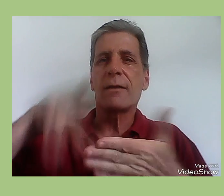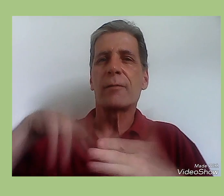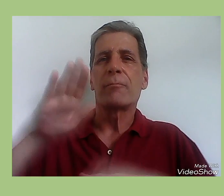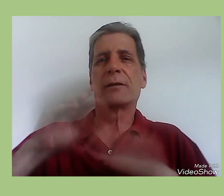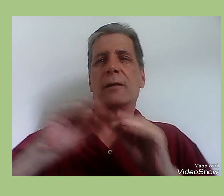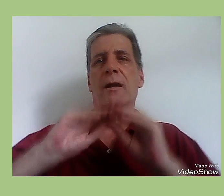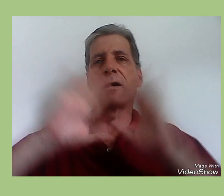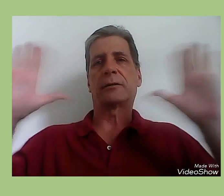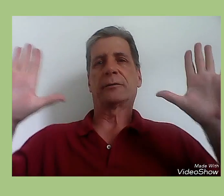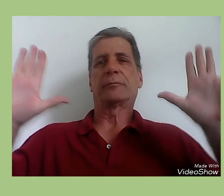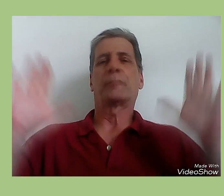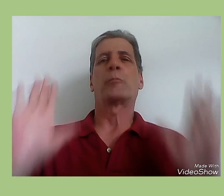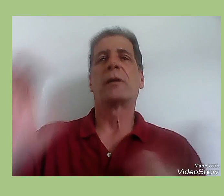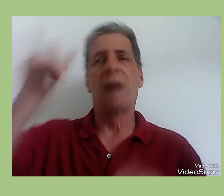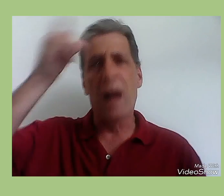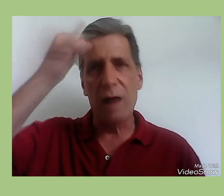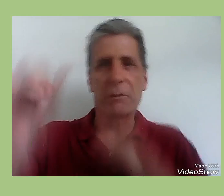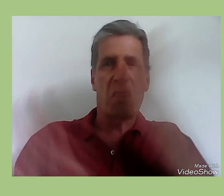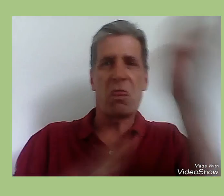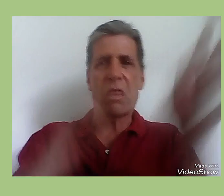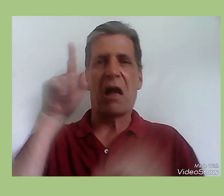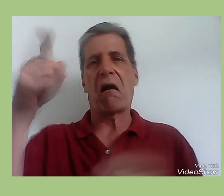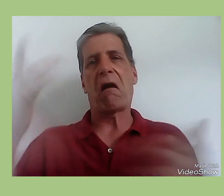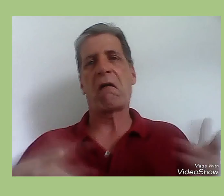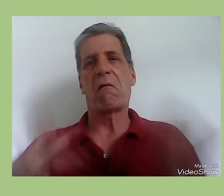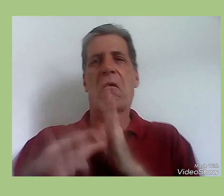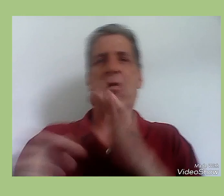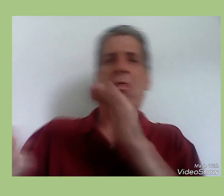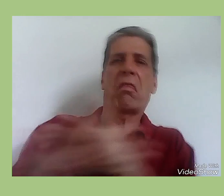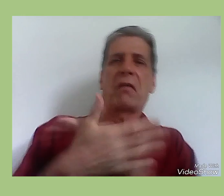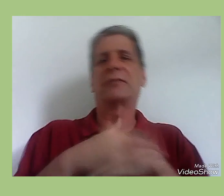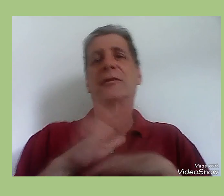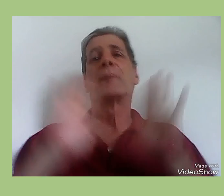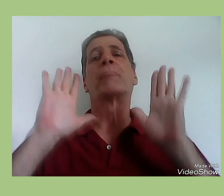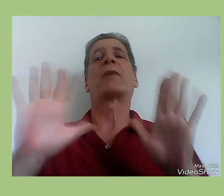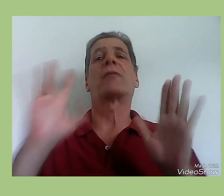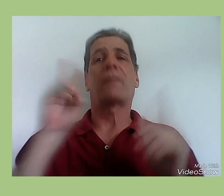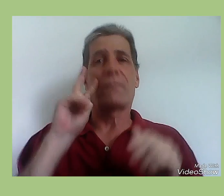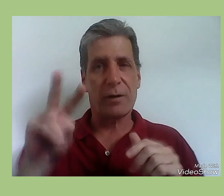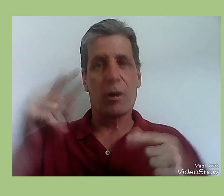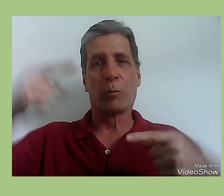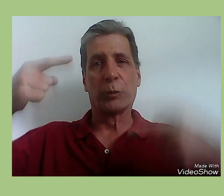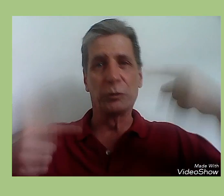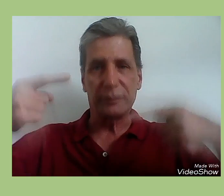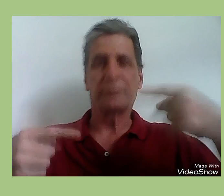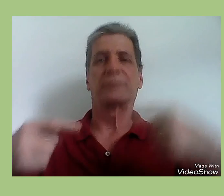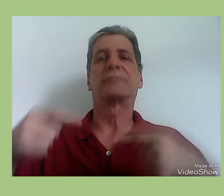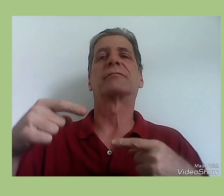líder do seu partido no Senado, o senador Castro Lima, disse há pouco que, no entendimento dele, a inelegibilidade de